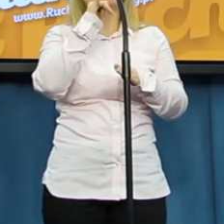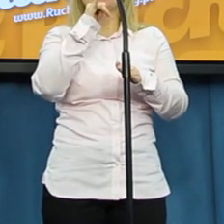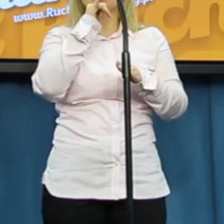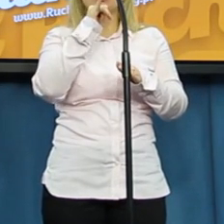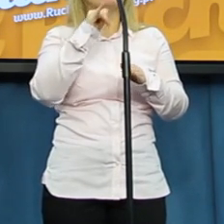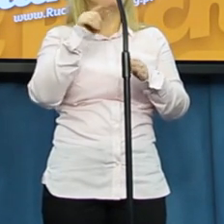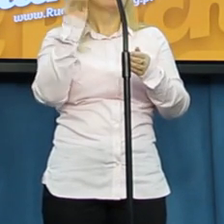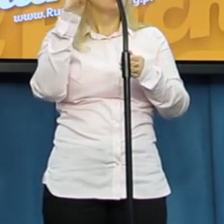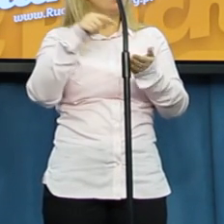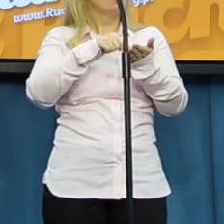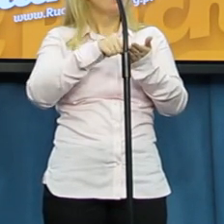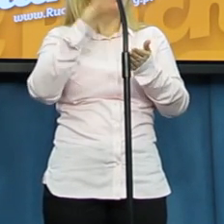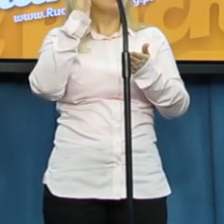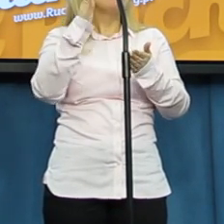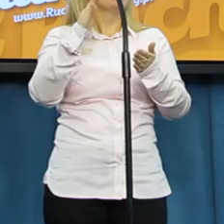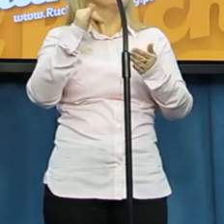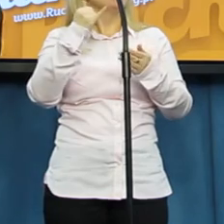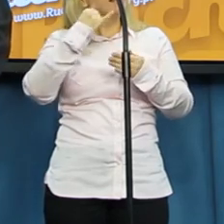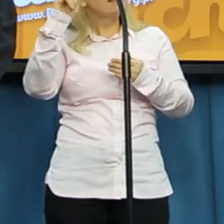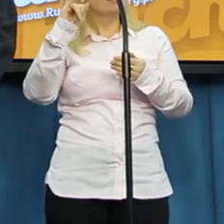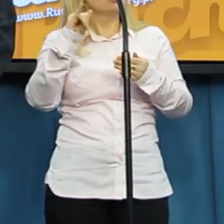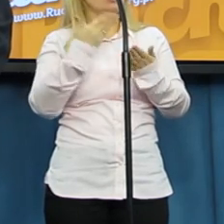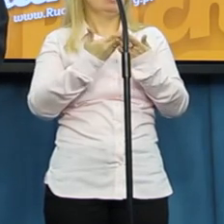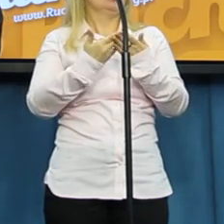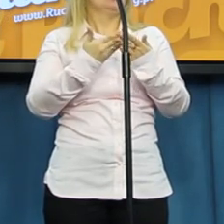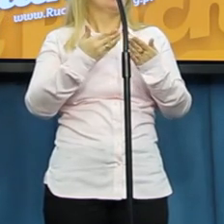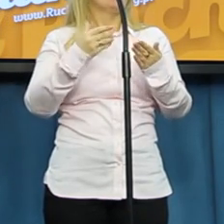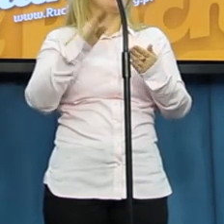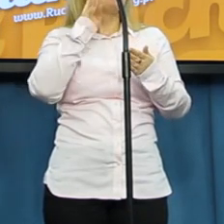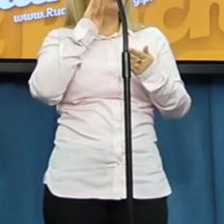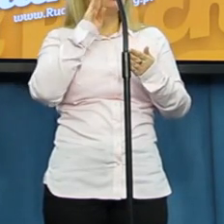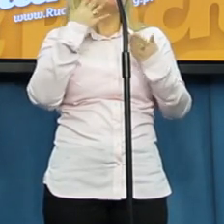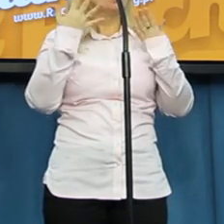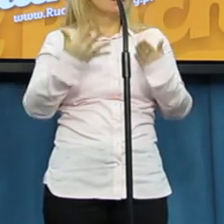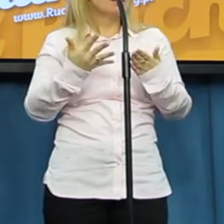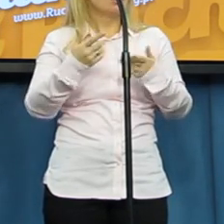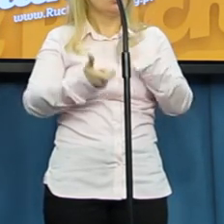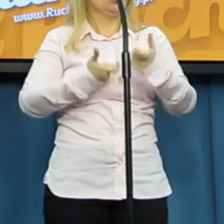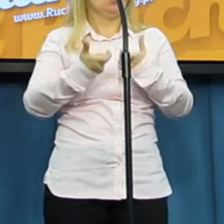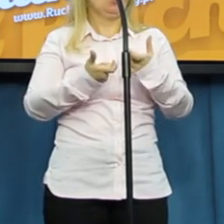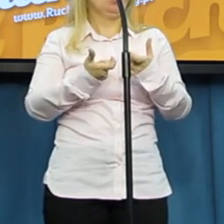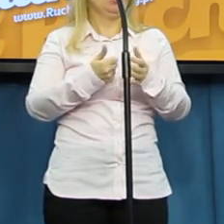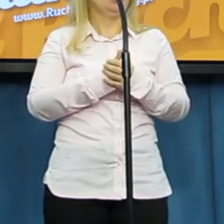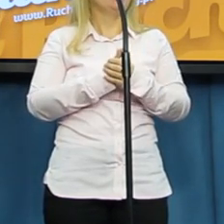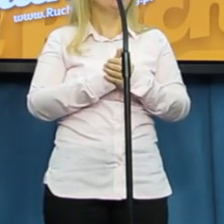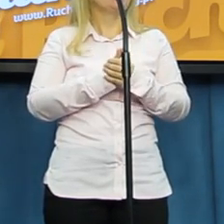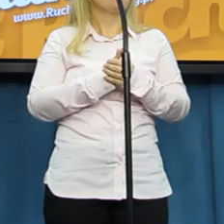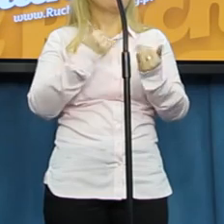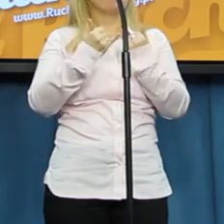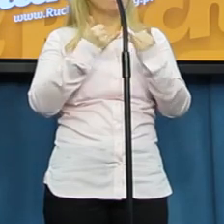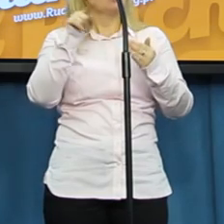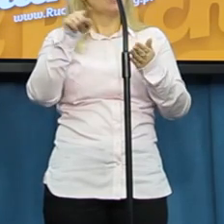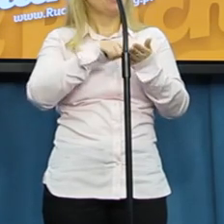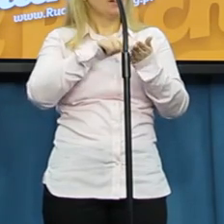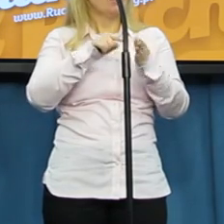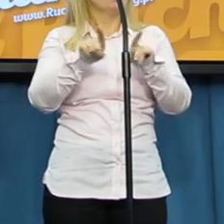przy rozmowach z innymi podmiotami, znaczy z innymi partnerami już oddaję głos. Czy gdyby właśnie oni chcieli wstępować, to też bym